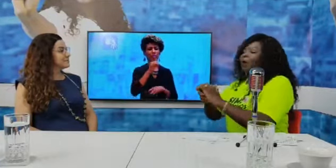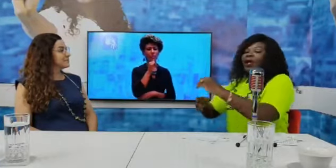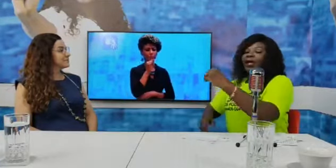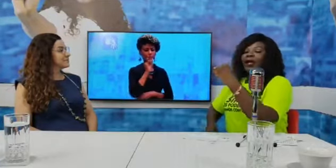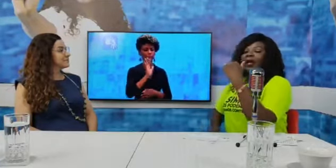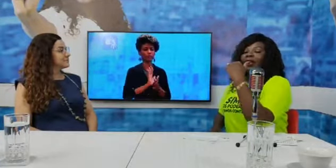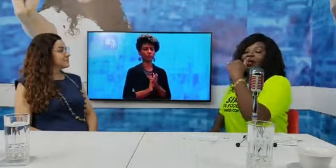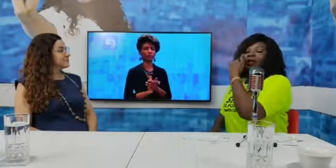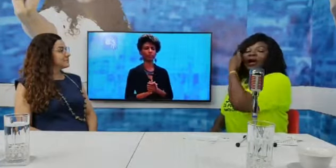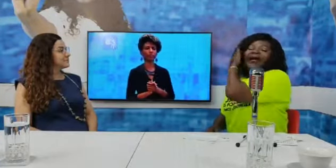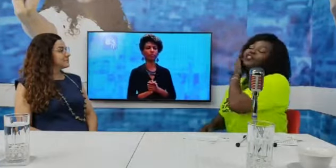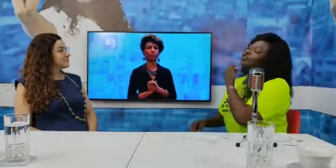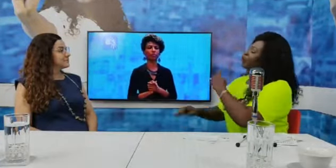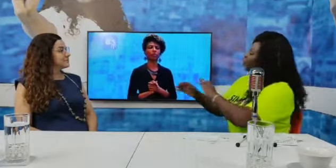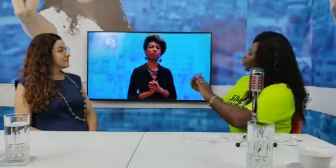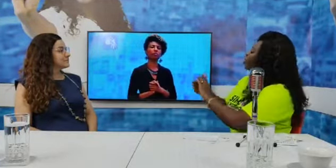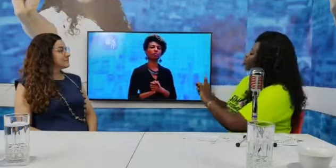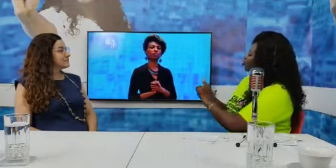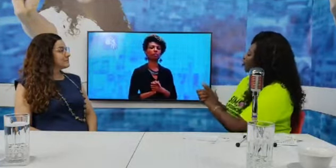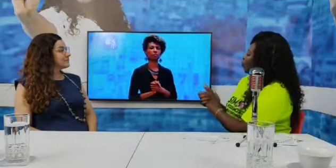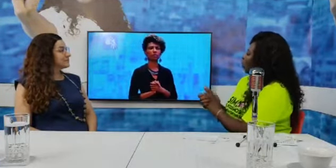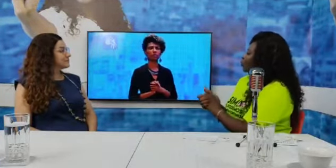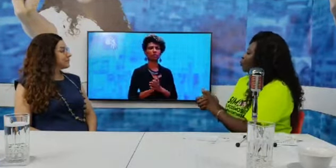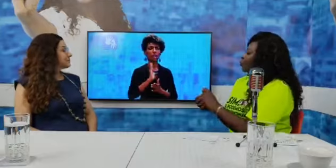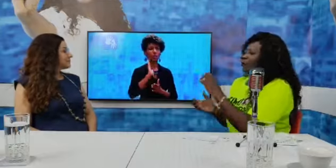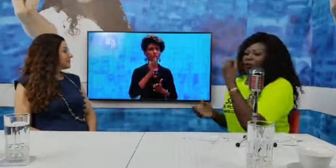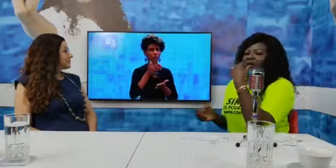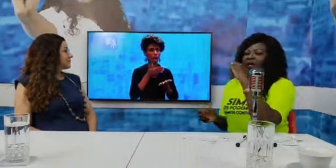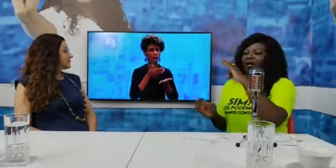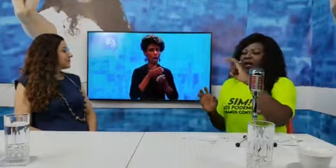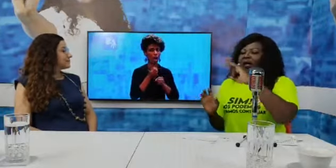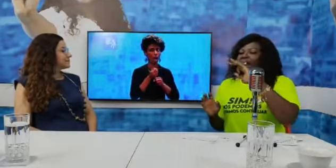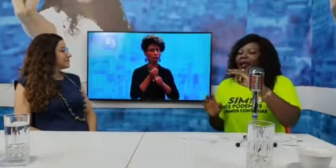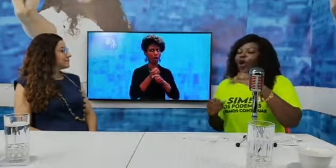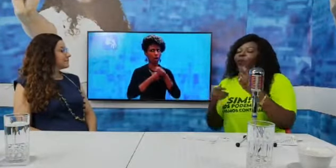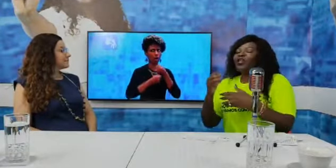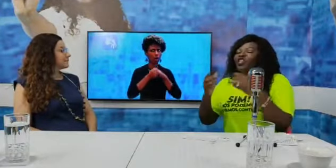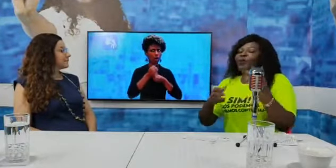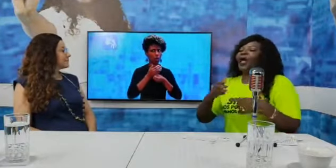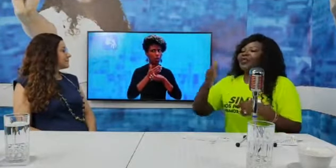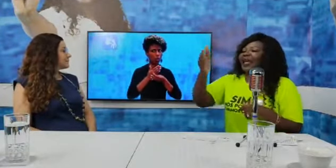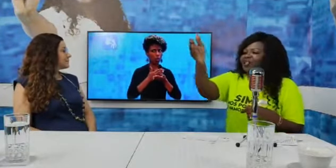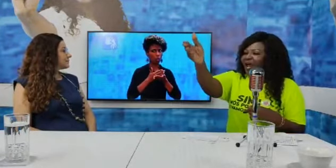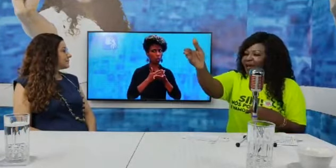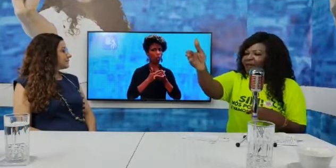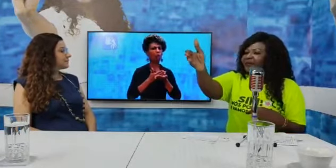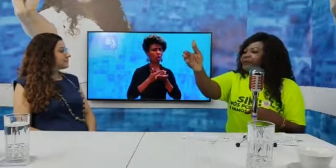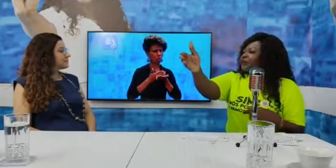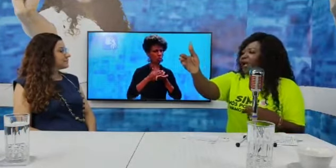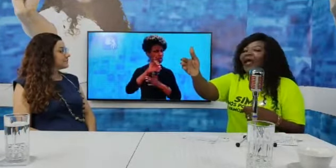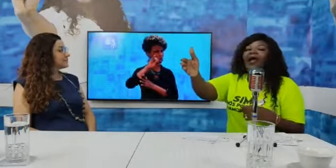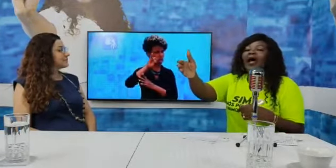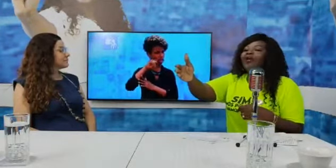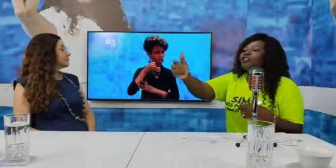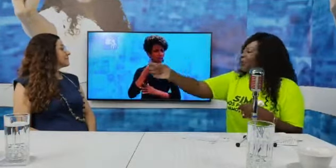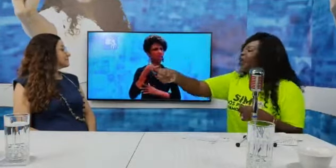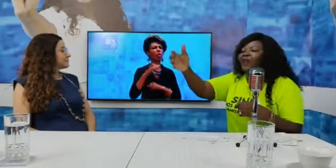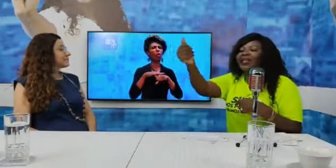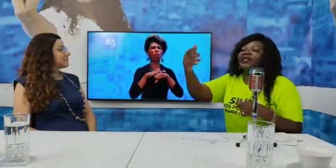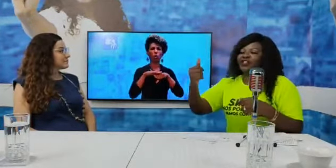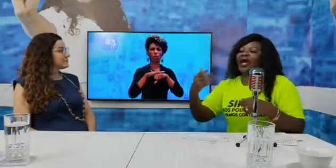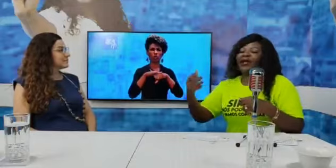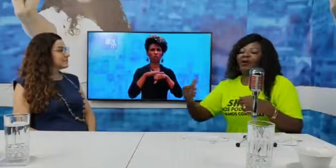exemplo. Acredito que foi no início do ano, eu pedi para a Tayjara, né, a nossa